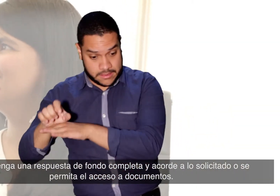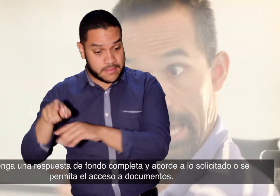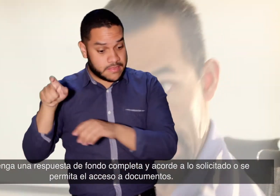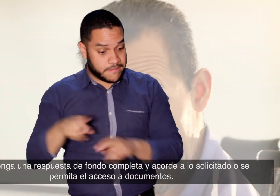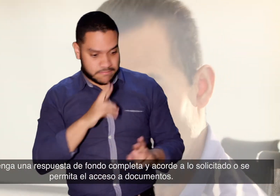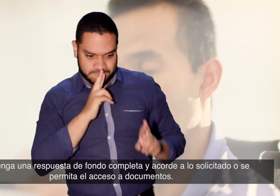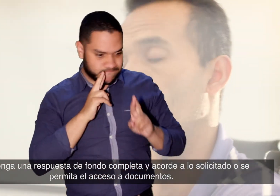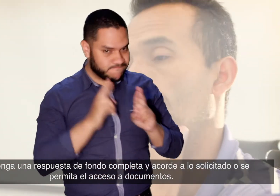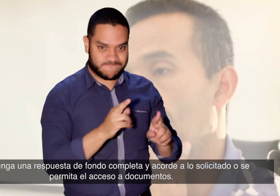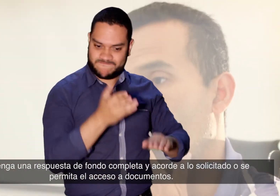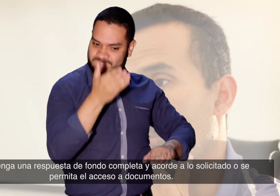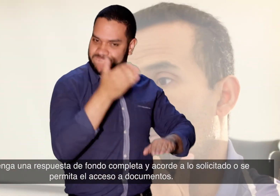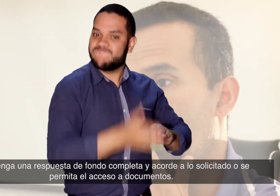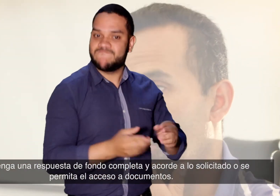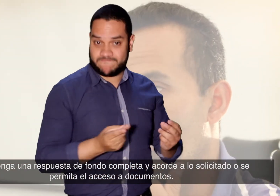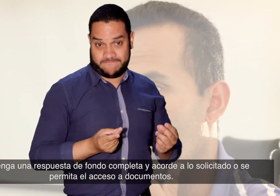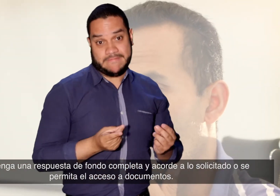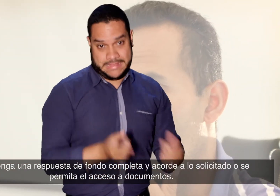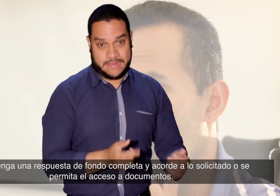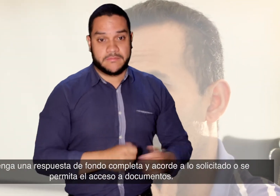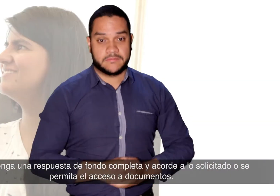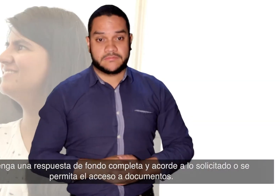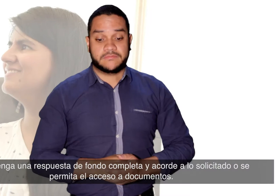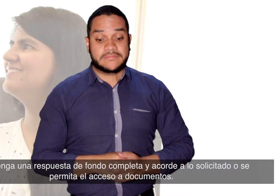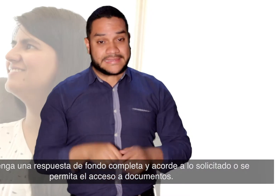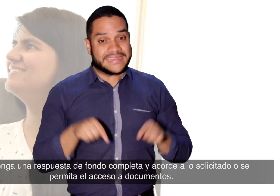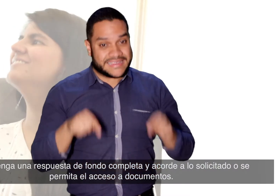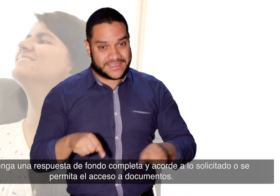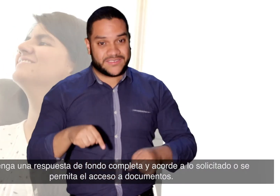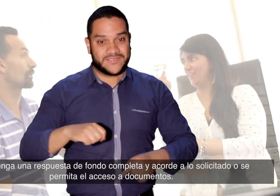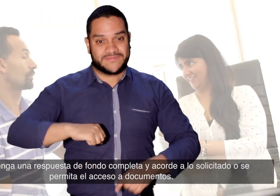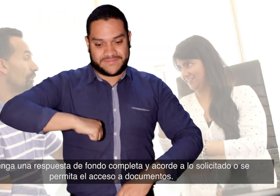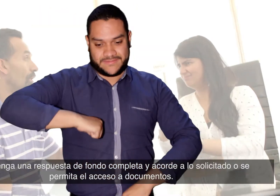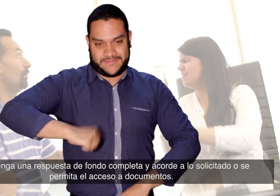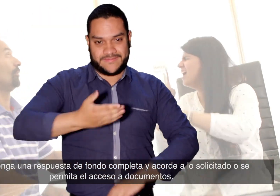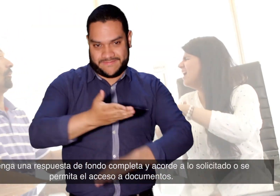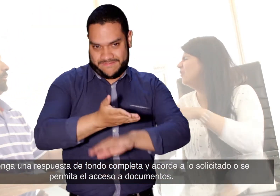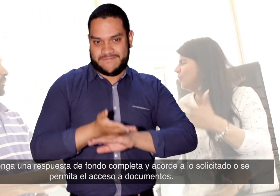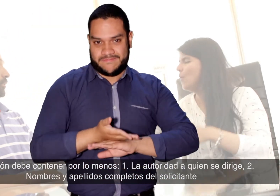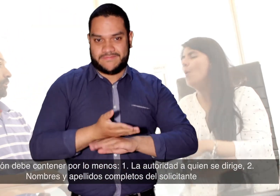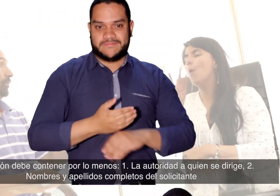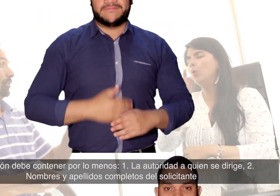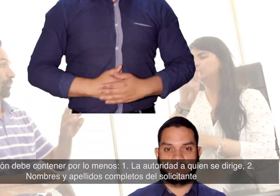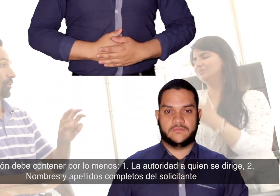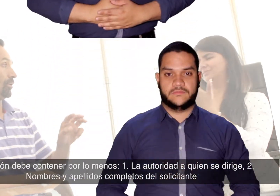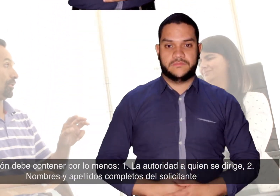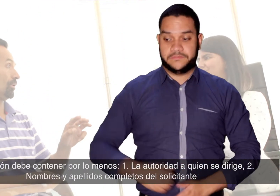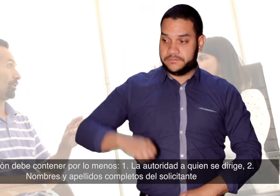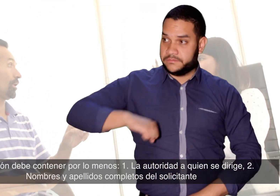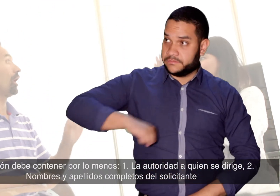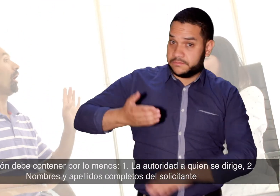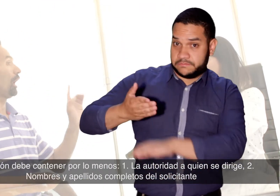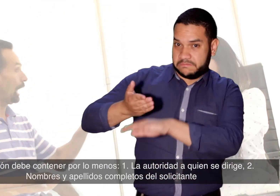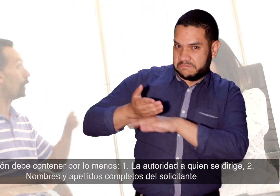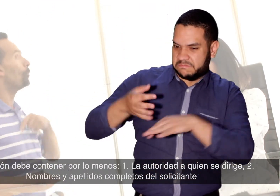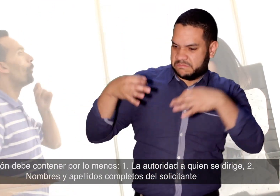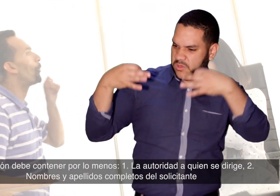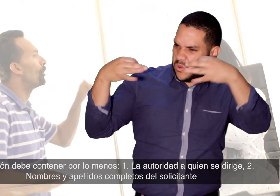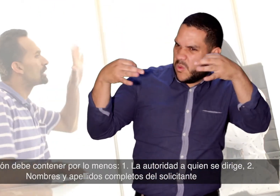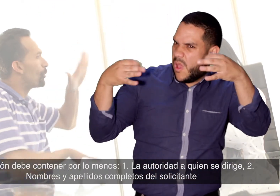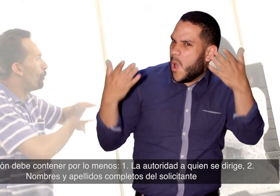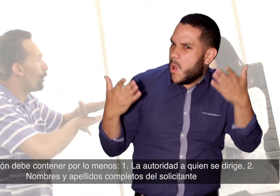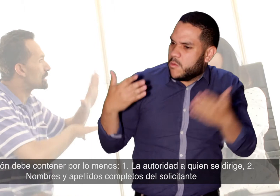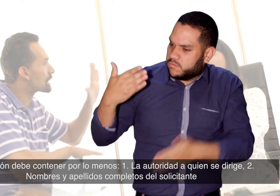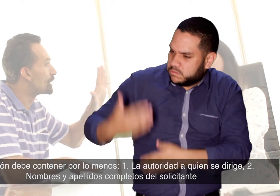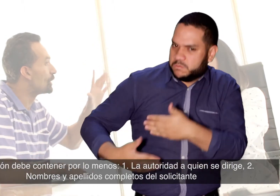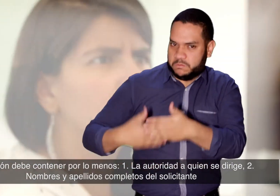a lo solicitado o se permita el acceso a documentos. La petición debe contener